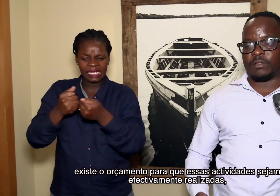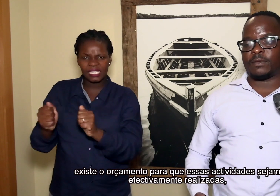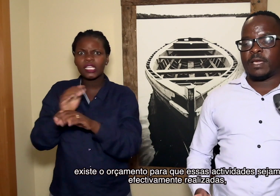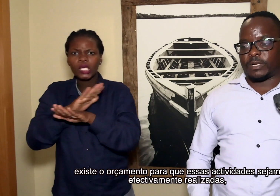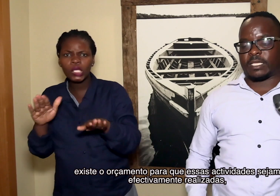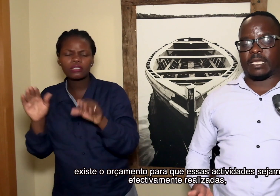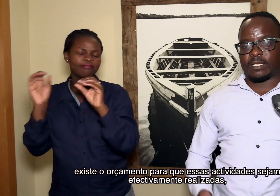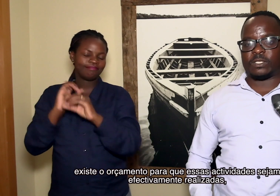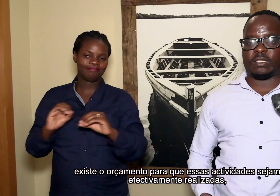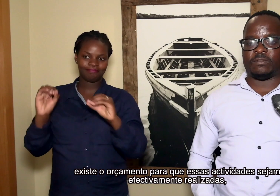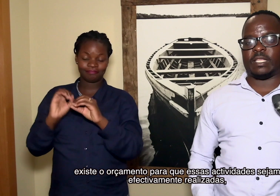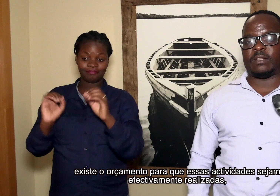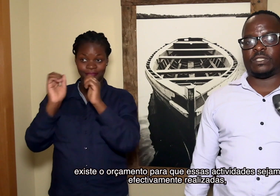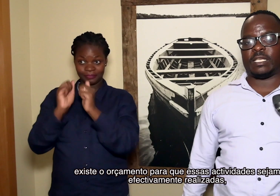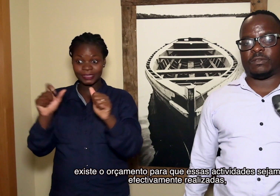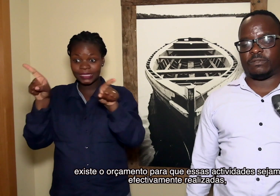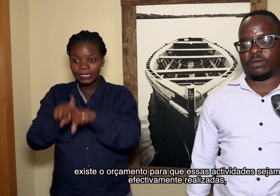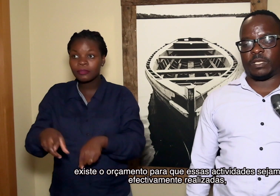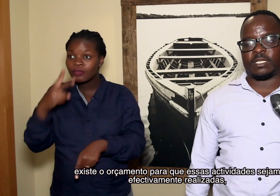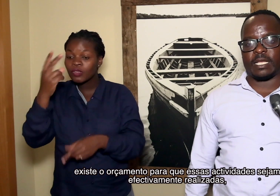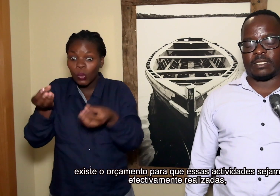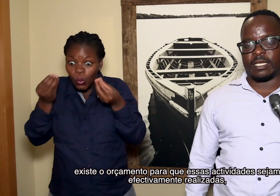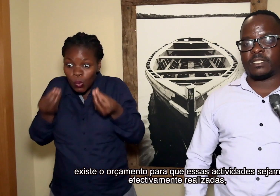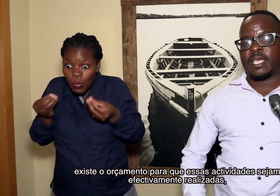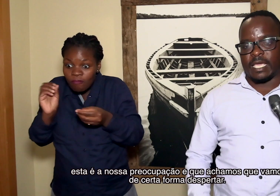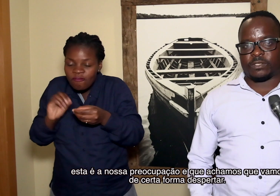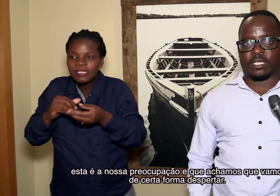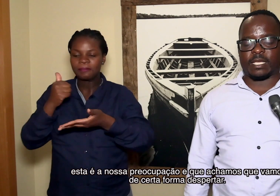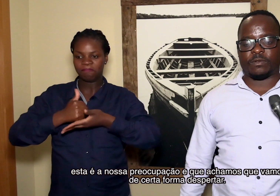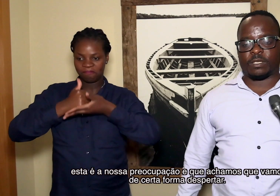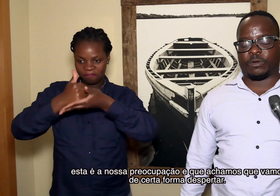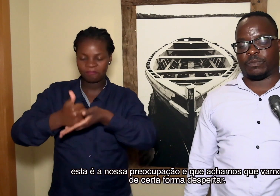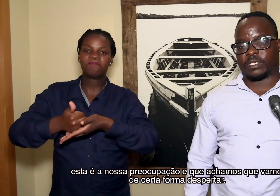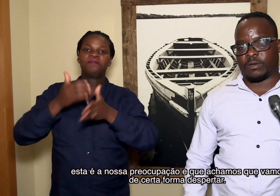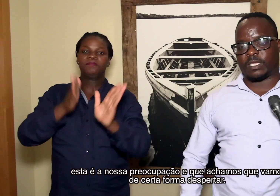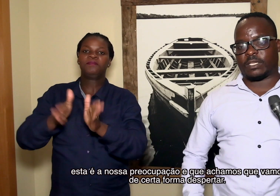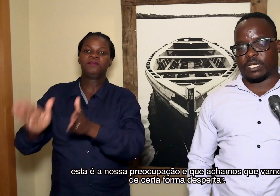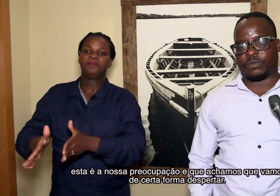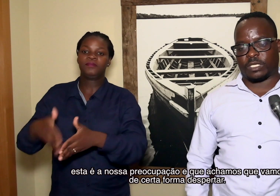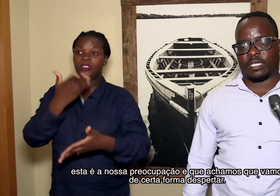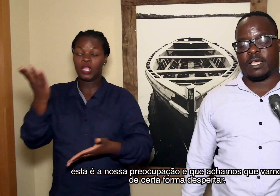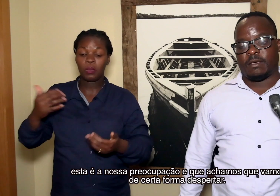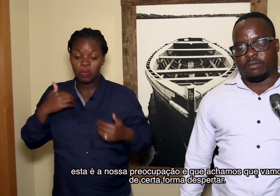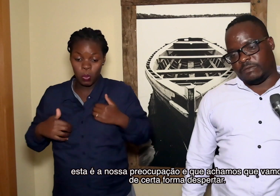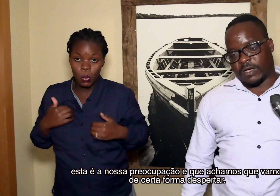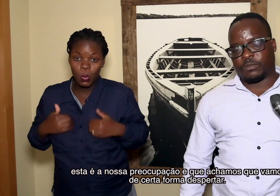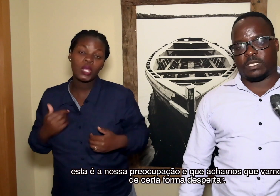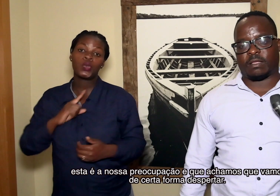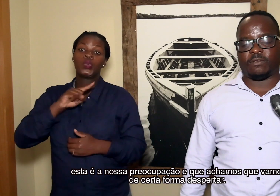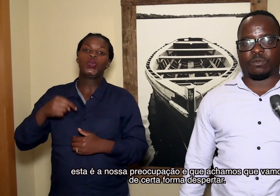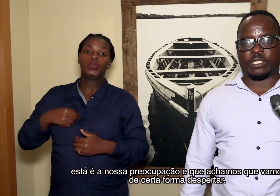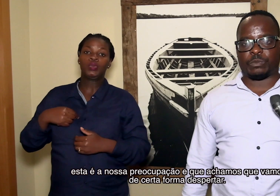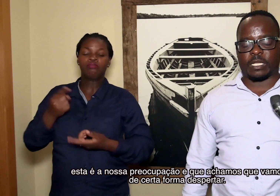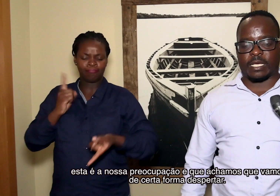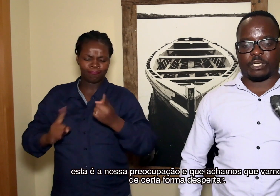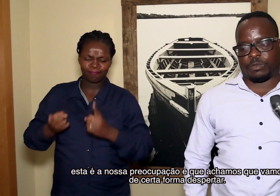orçamento para que essas atividades sejam efetivamente realizadas. Esta é a nossa preocupação e que achamos que vamos, de